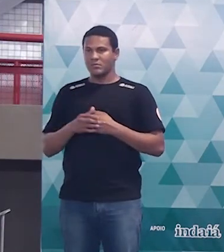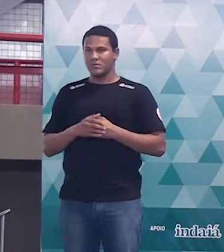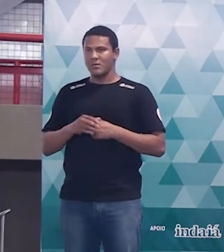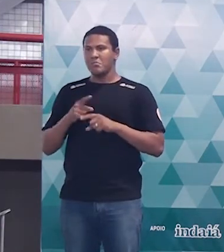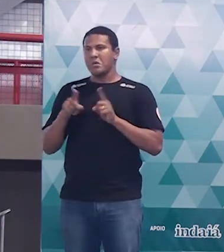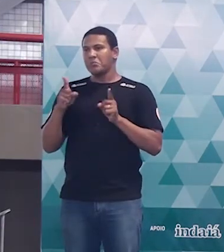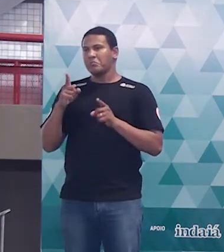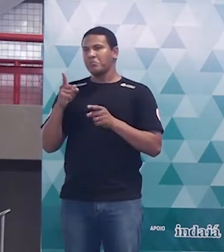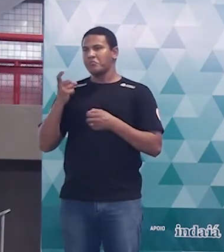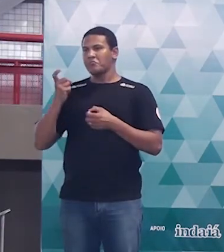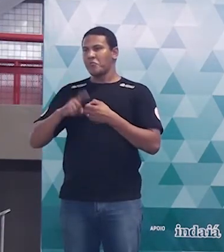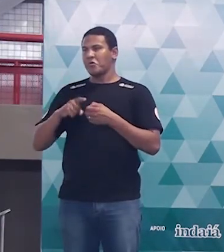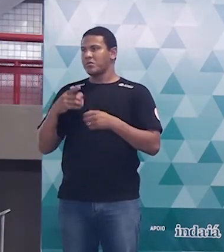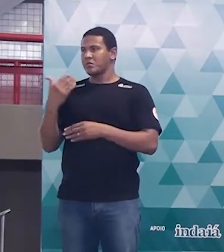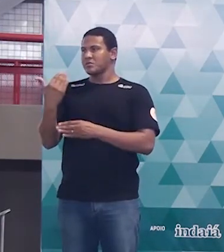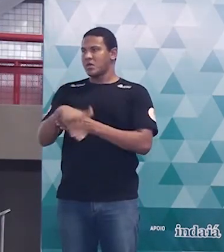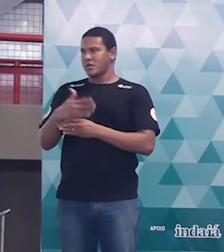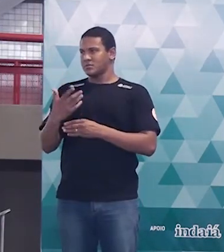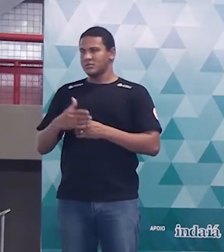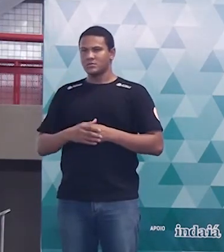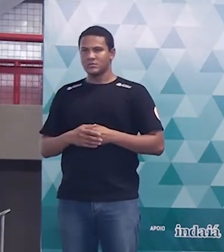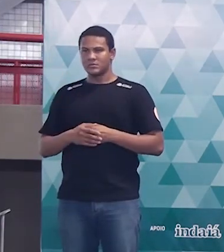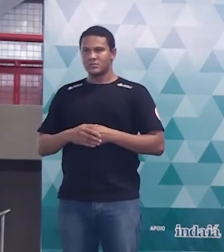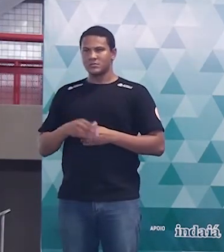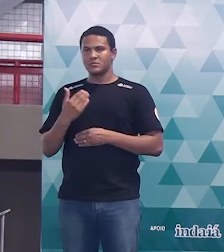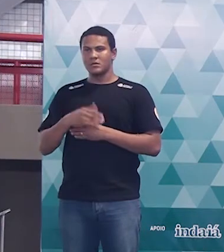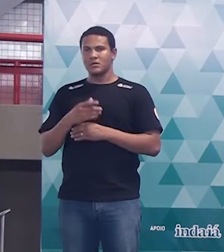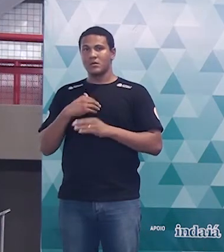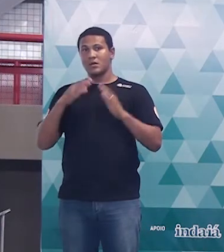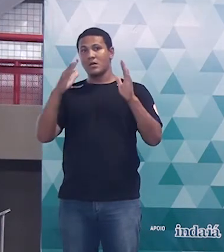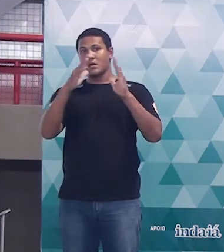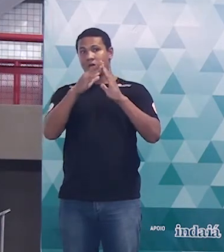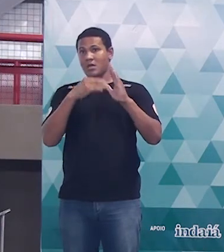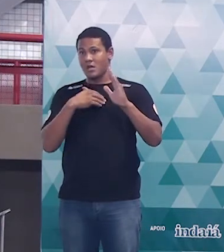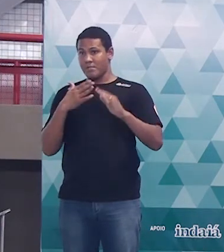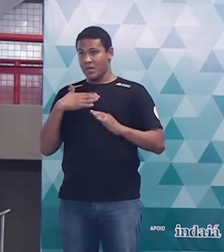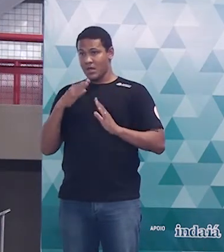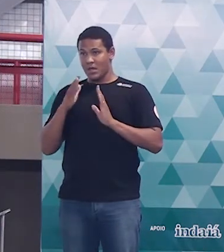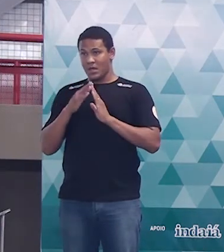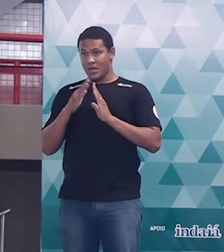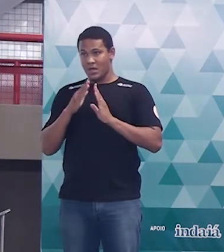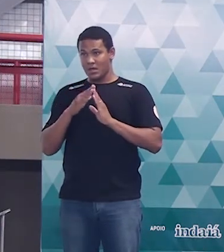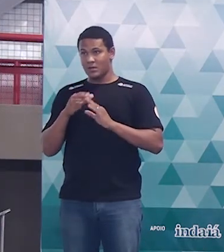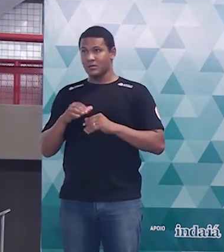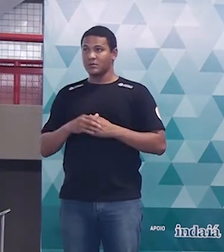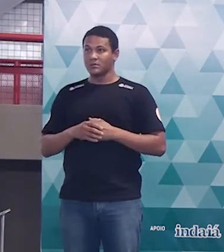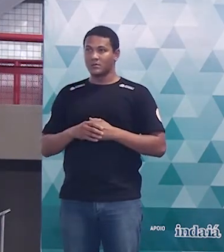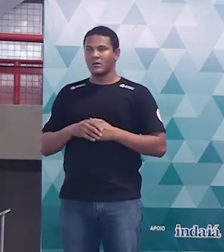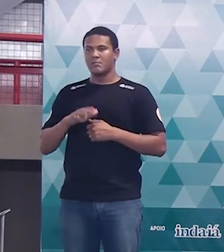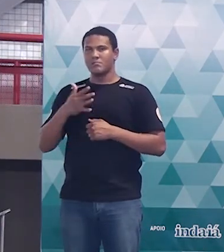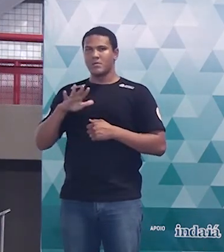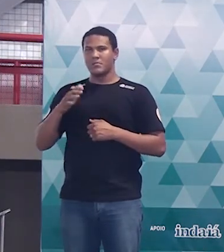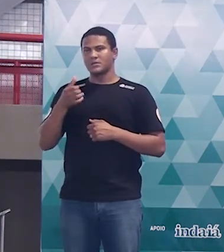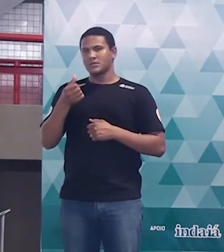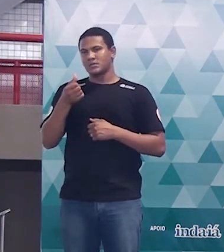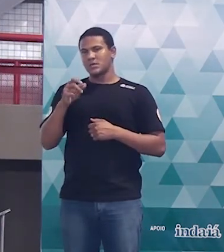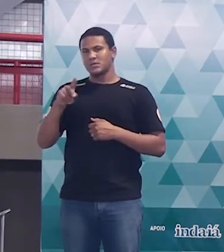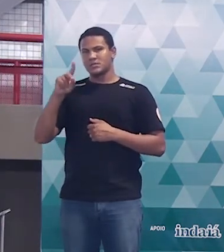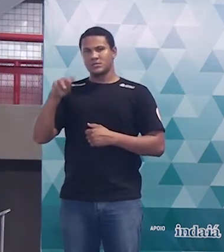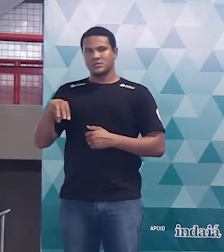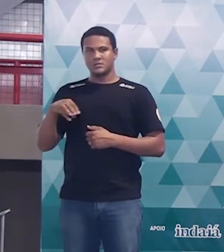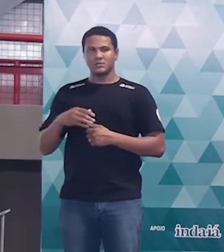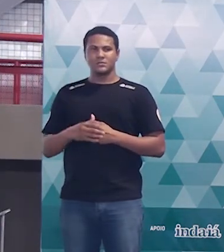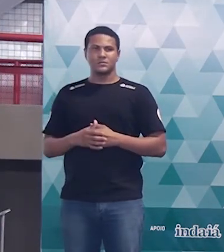táxi. Daqui para Cancas House é mais ou menos 6 quilômetros.